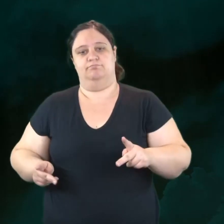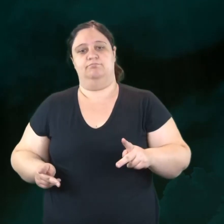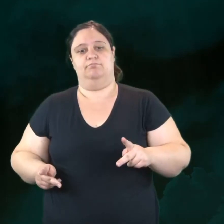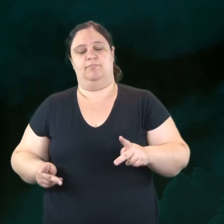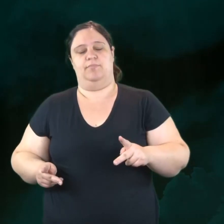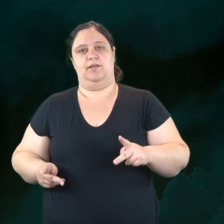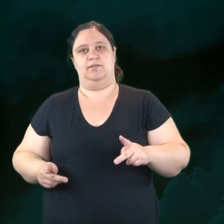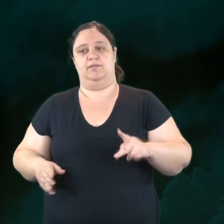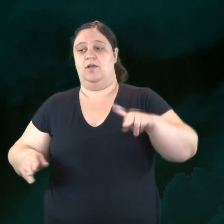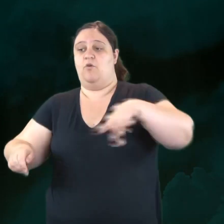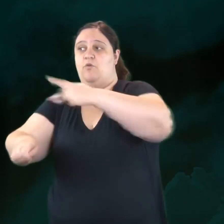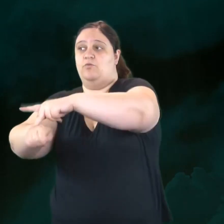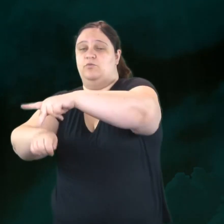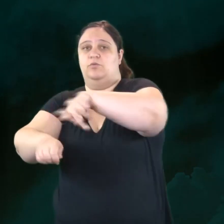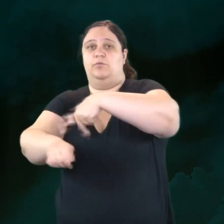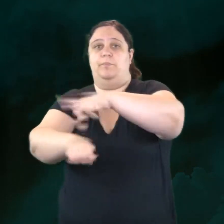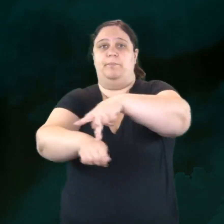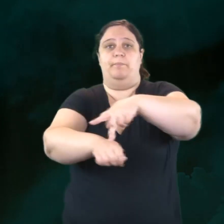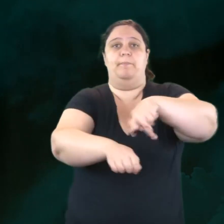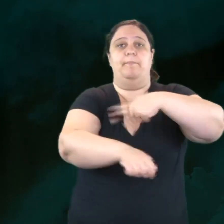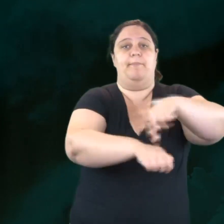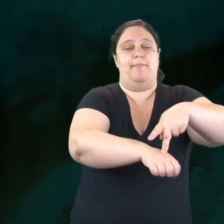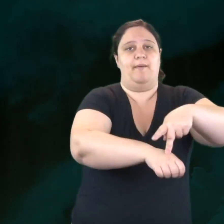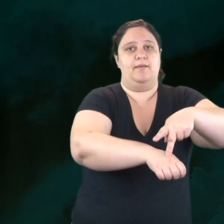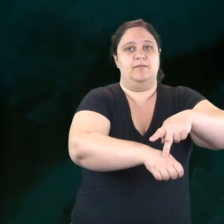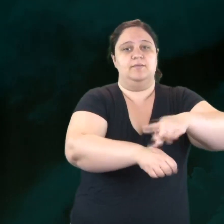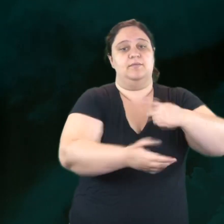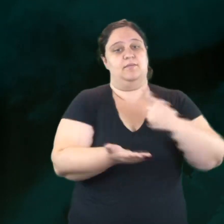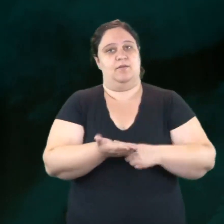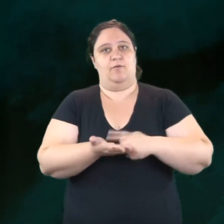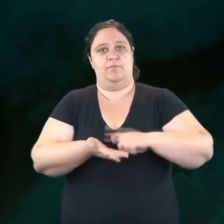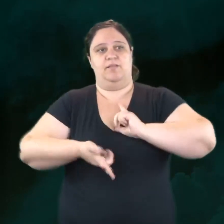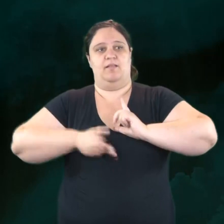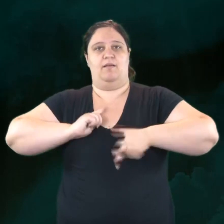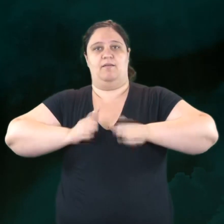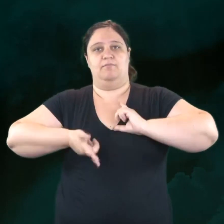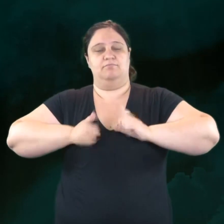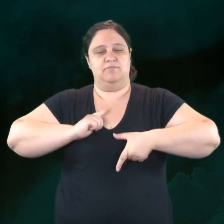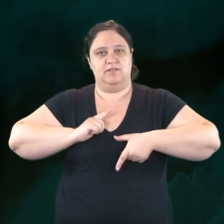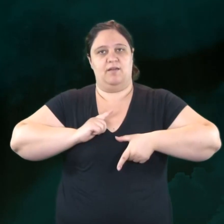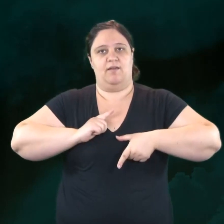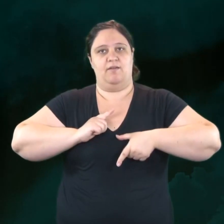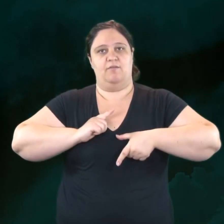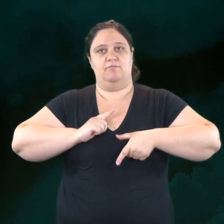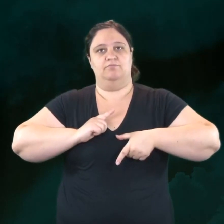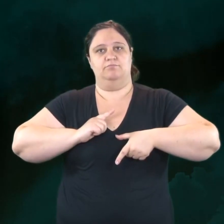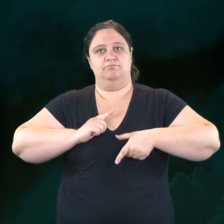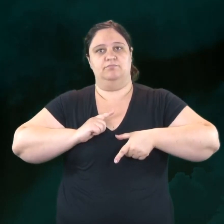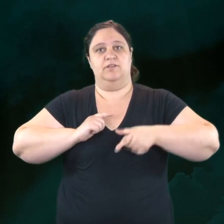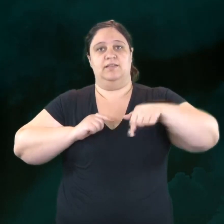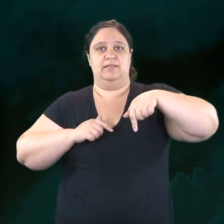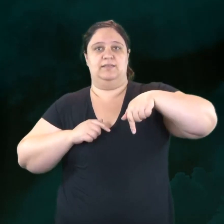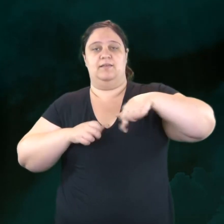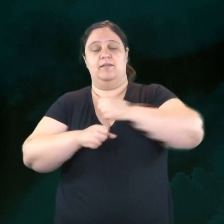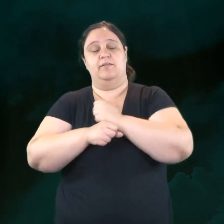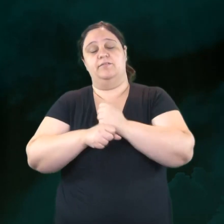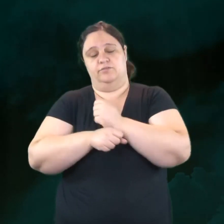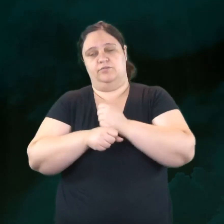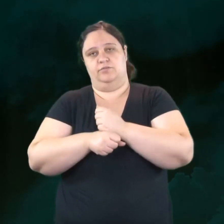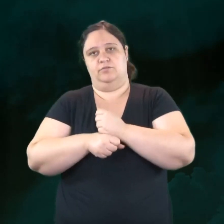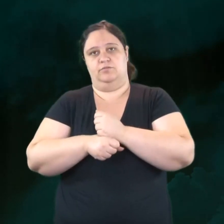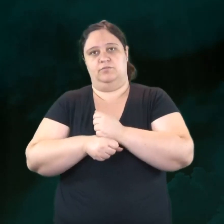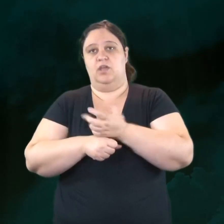com Israel, aliança de paz, o acordo de paz, que durará 7 anos. Irmãos, eu não quero assustar vocês, mas para